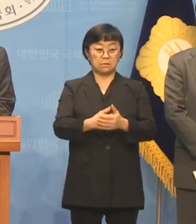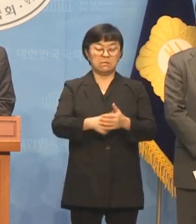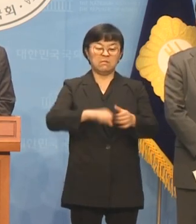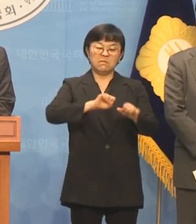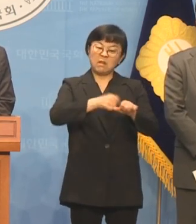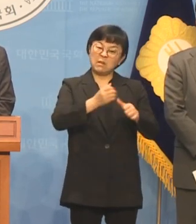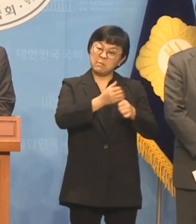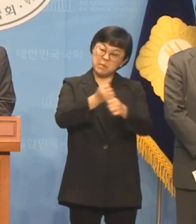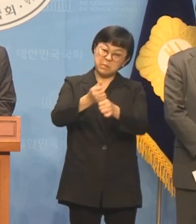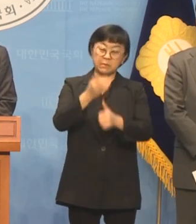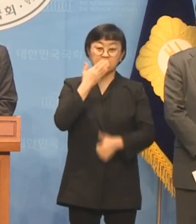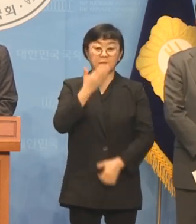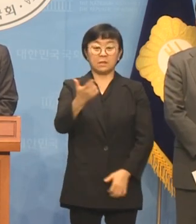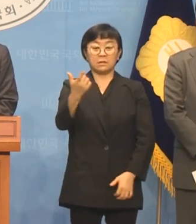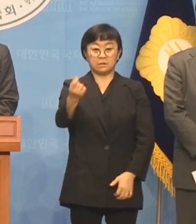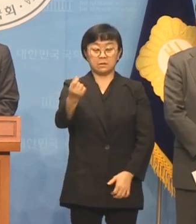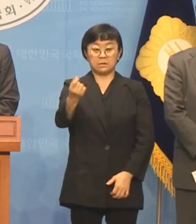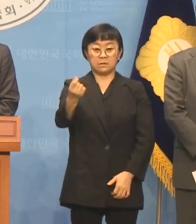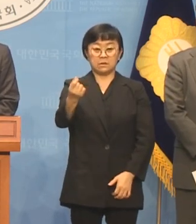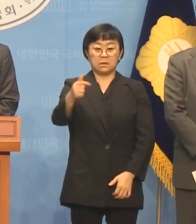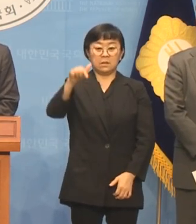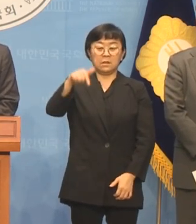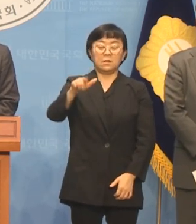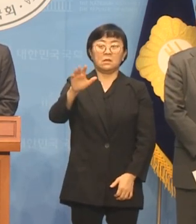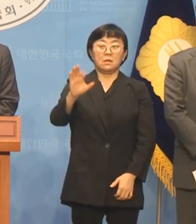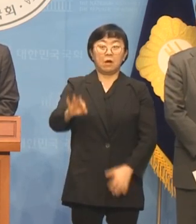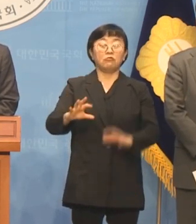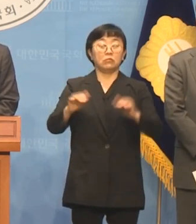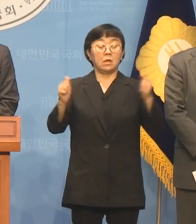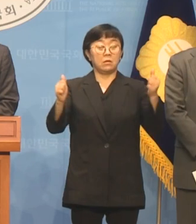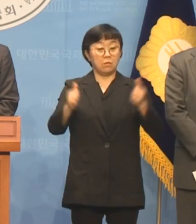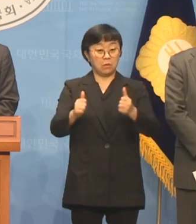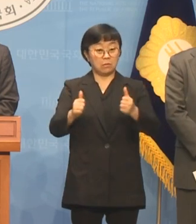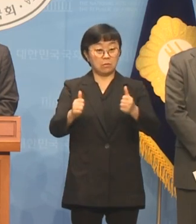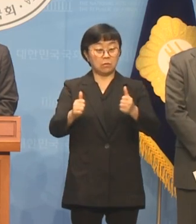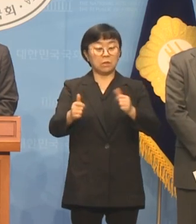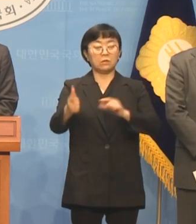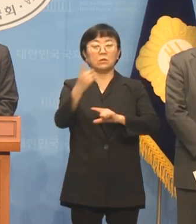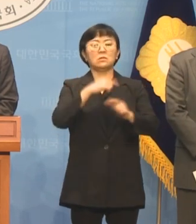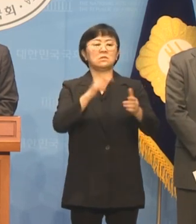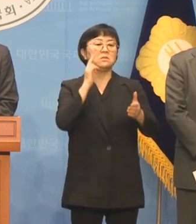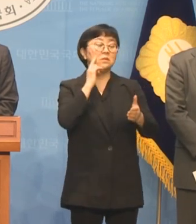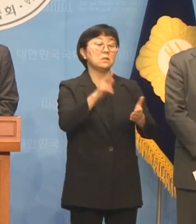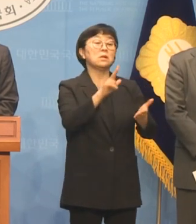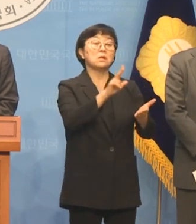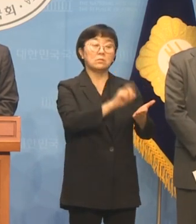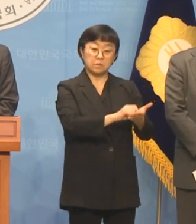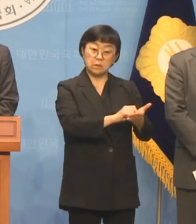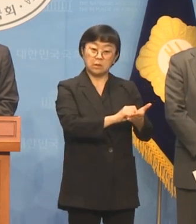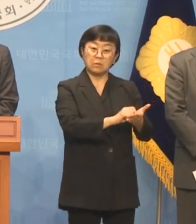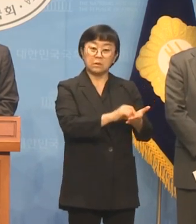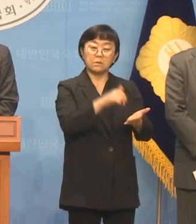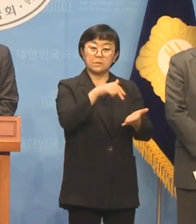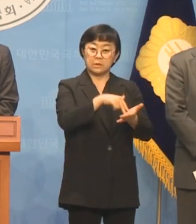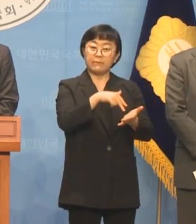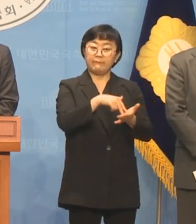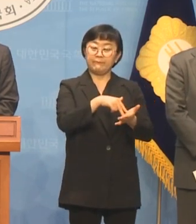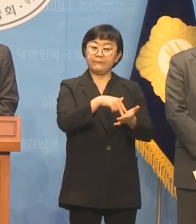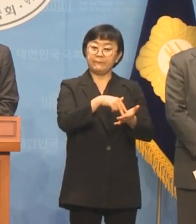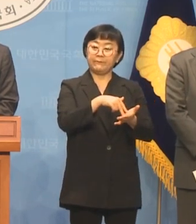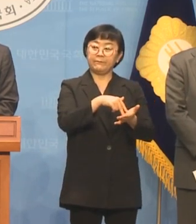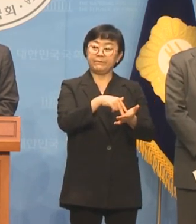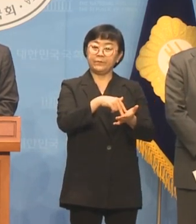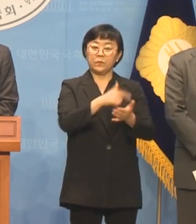연행권이 발생했는데 지난번 강성애 의원 강제 연행권보다 저희들은 더 심각한 상황이다라고 좀 보고 있어요. 그래서